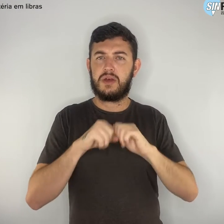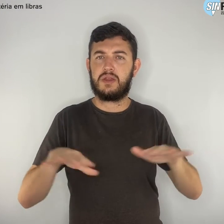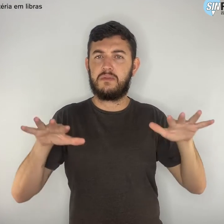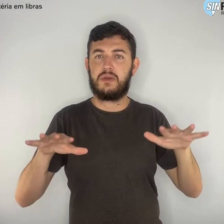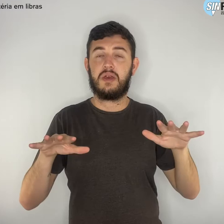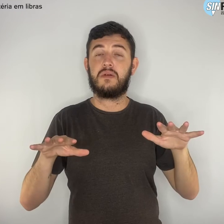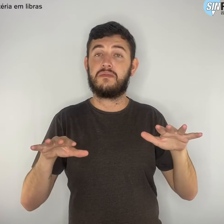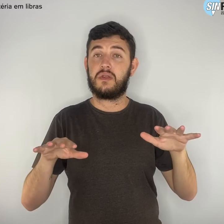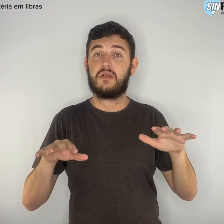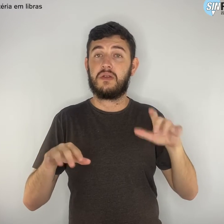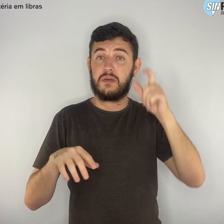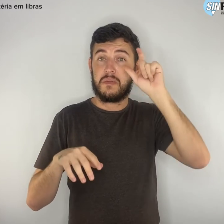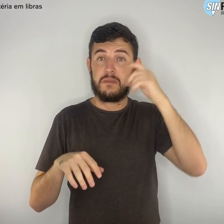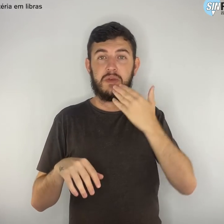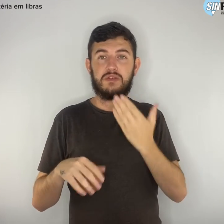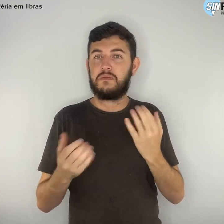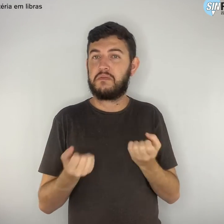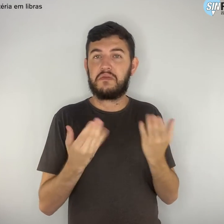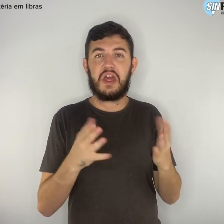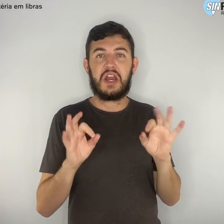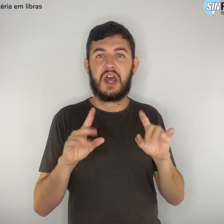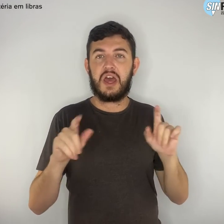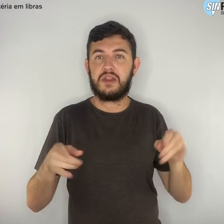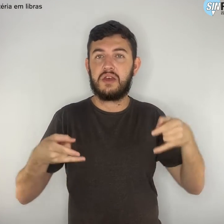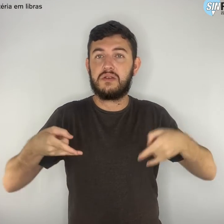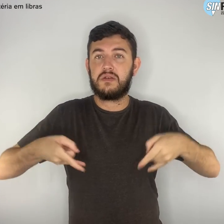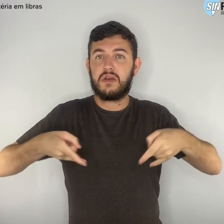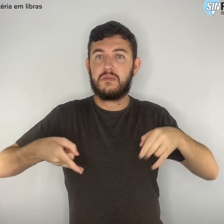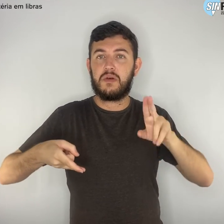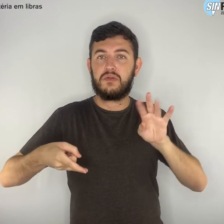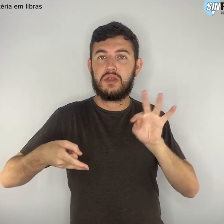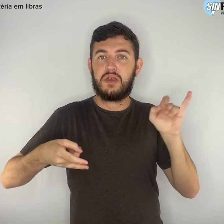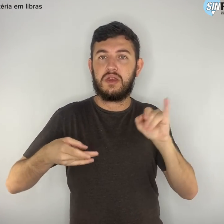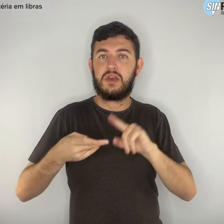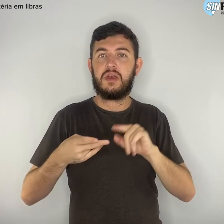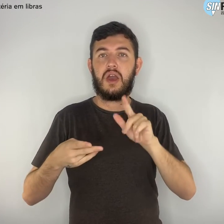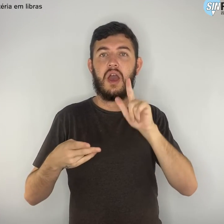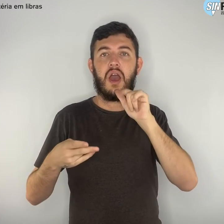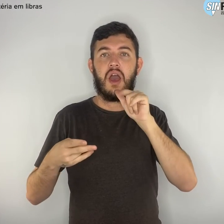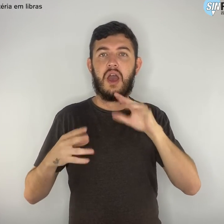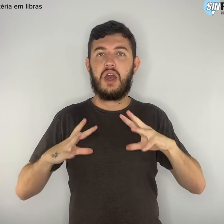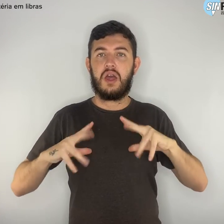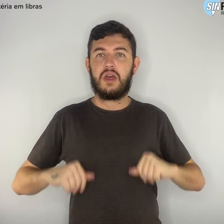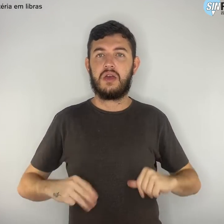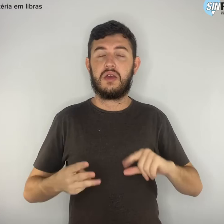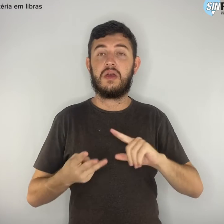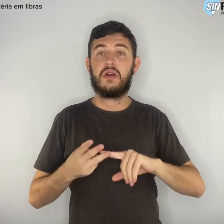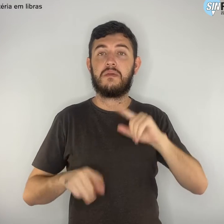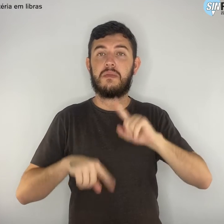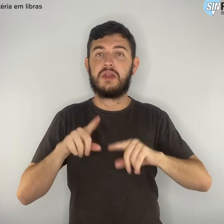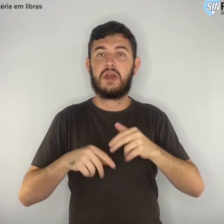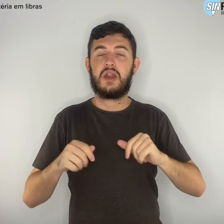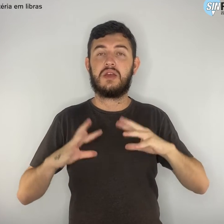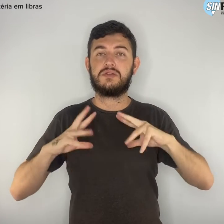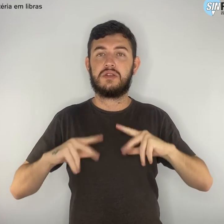UTI, água potável, materiais de limpeza e higiene pessoal,